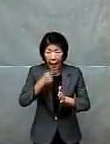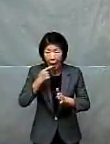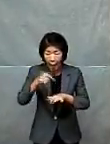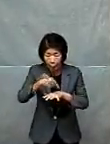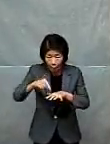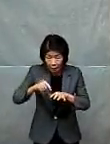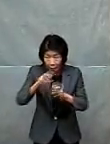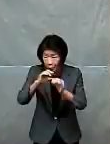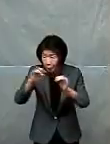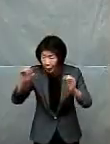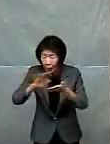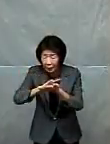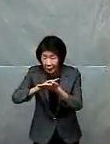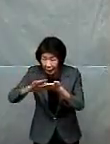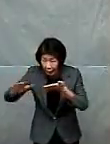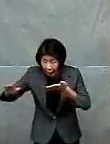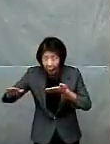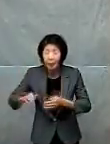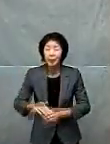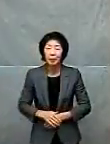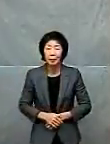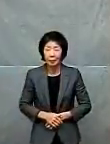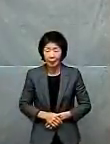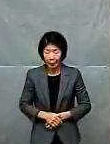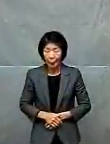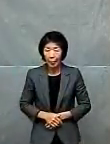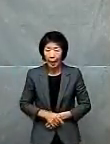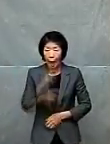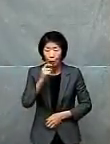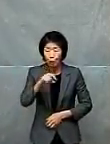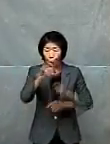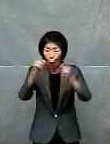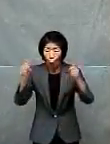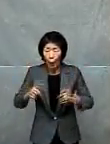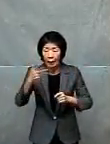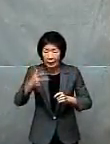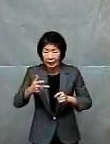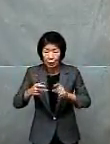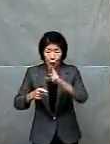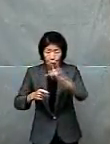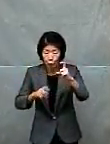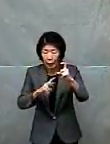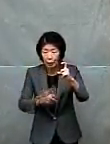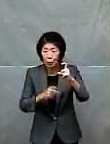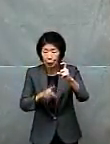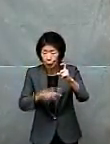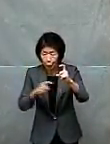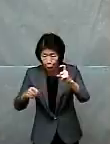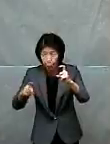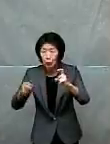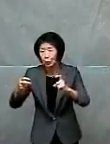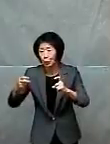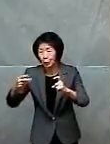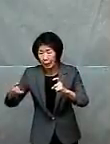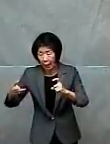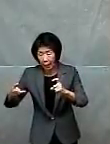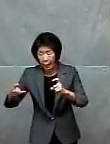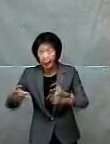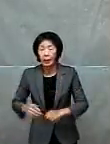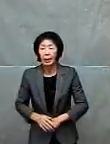の季節となってまいりました。鶴岡市では10月22日から23日